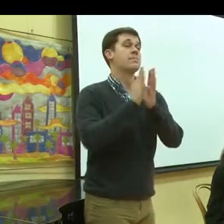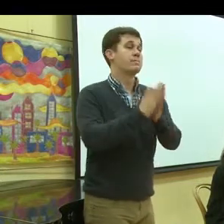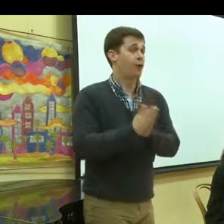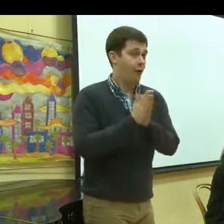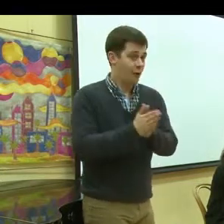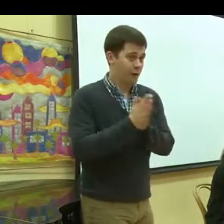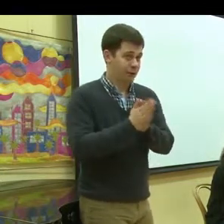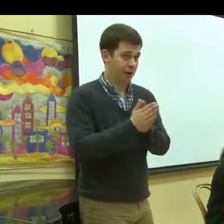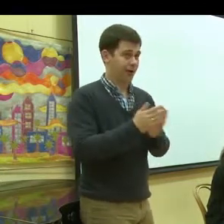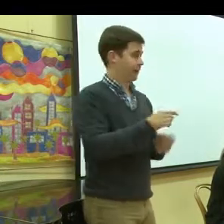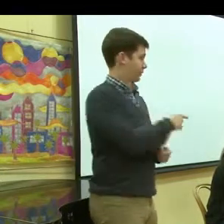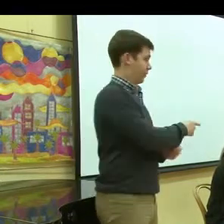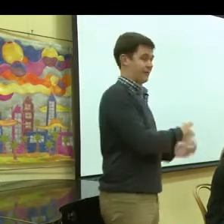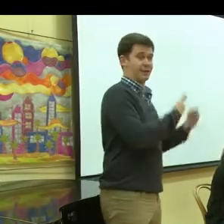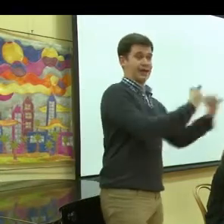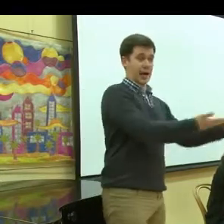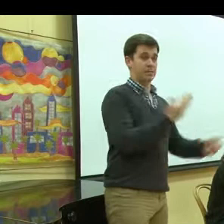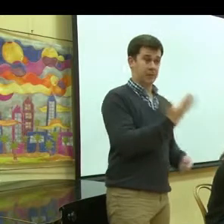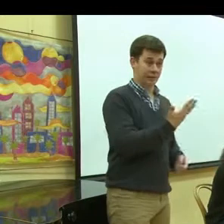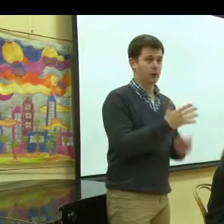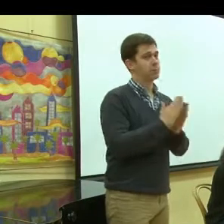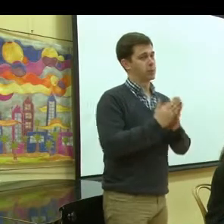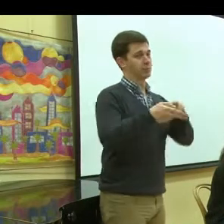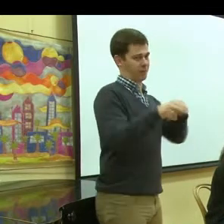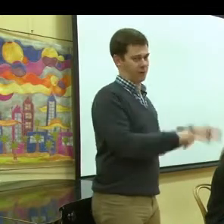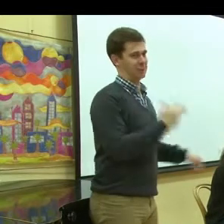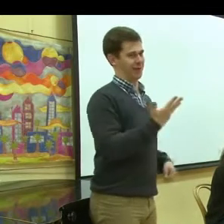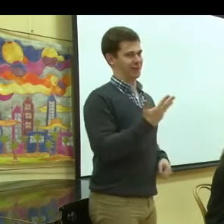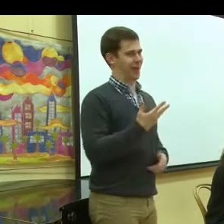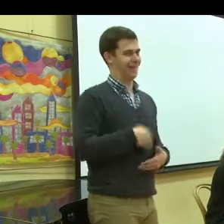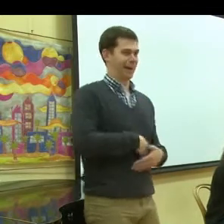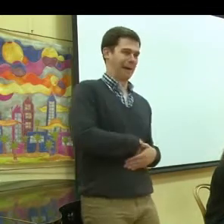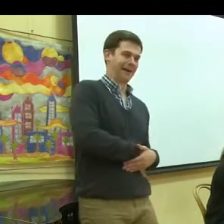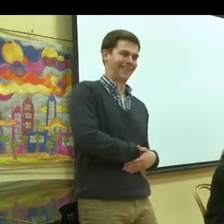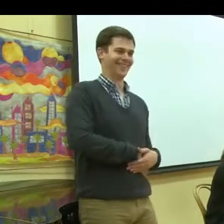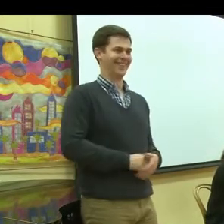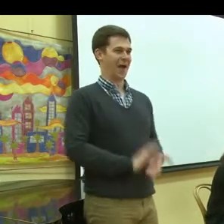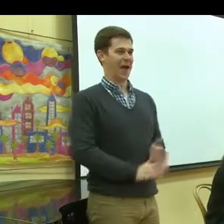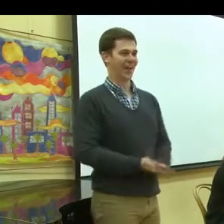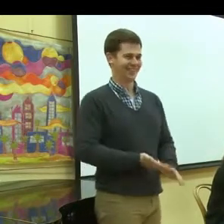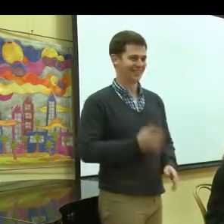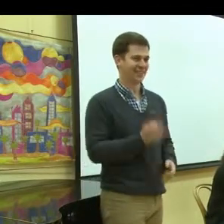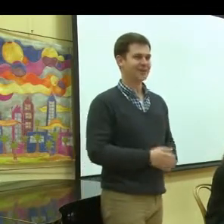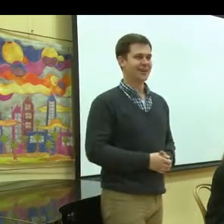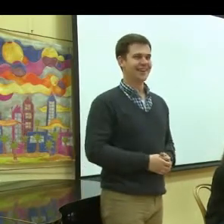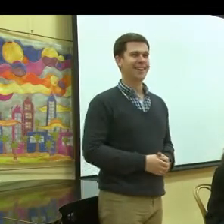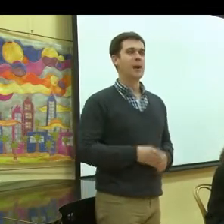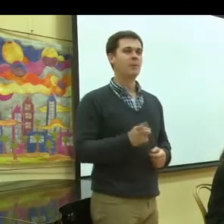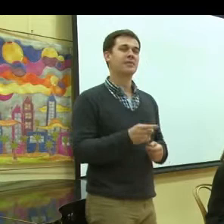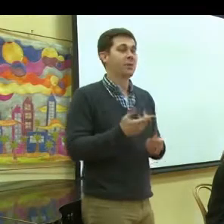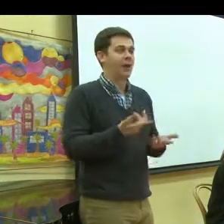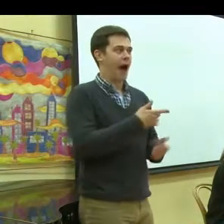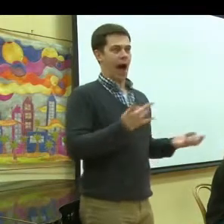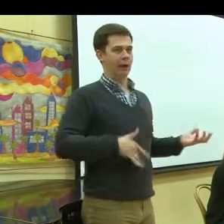puścimy do Państwa, zgadzała się z liczbą przedmiotów, które do nas wrócą. To bardzo, bardzo ważne, żeby Argentyna źle o nas nie pomyślała. Ile